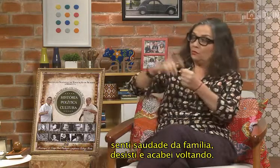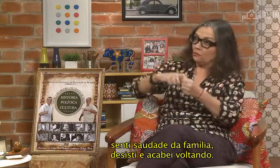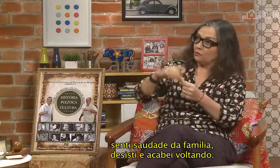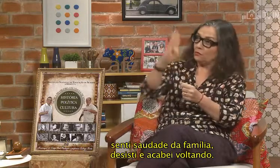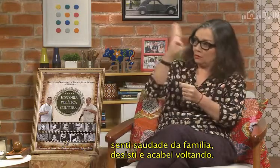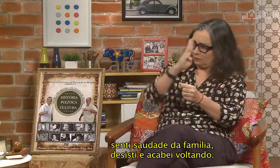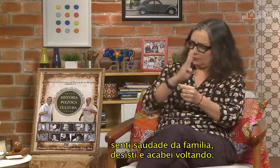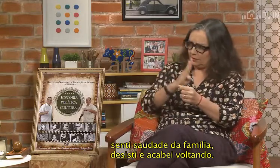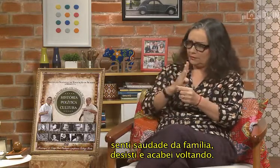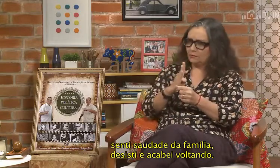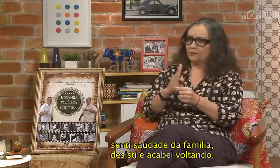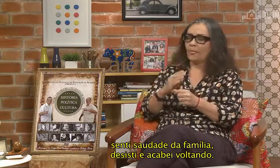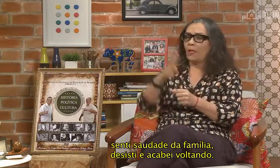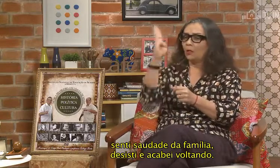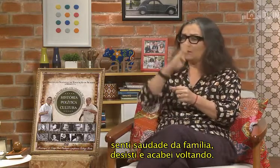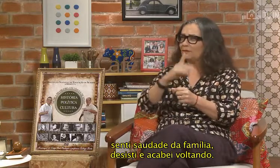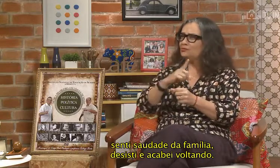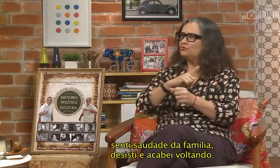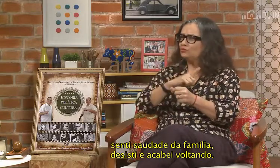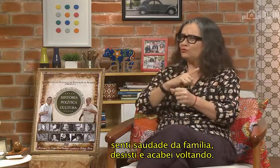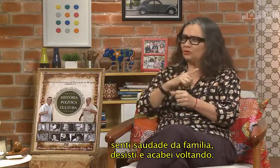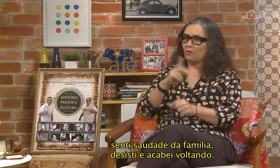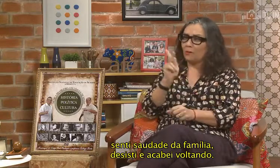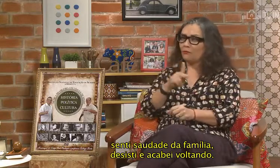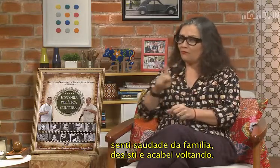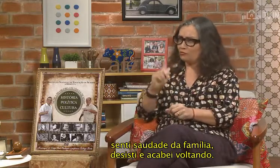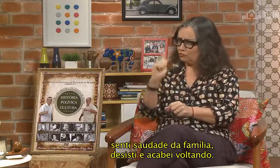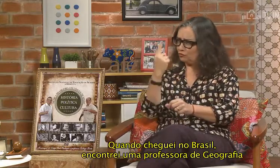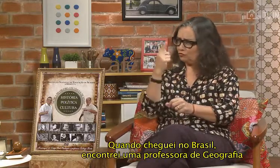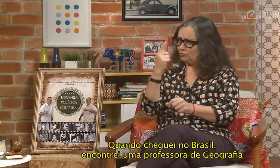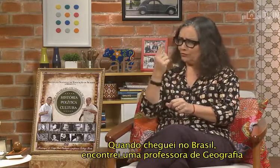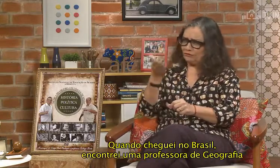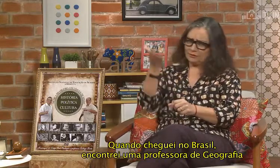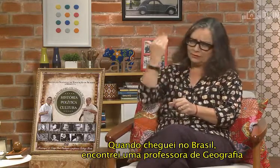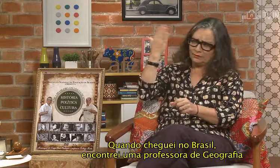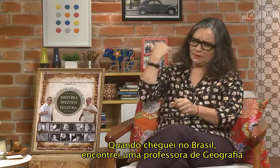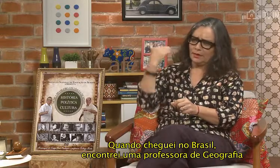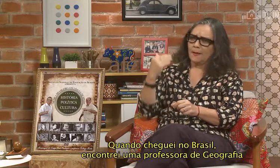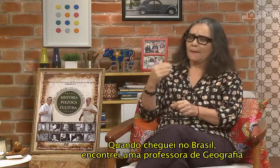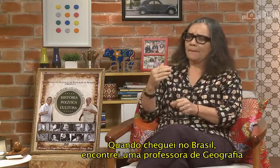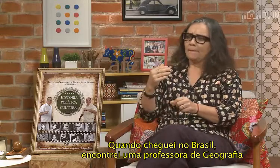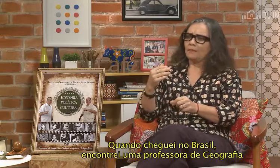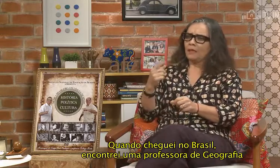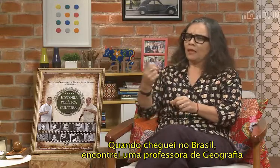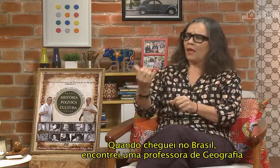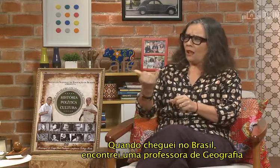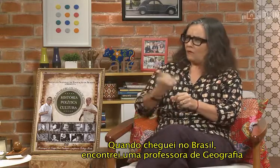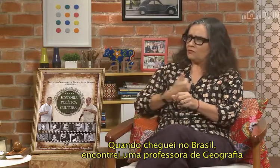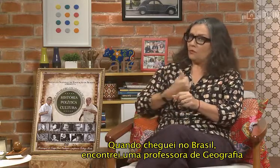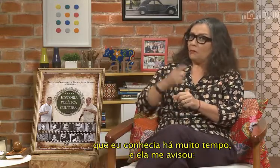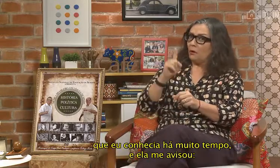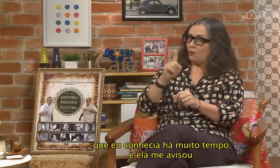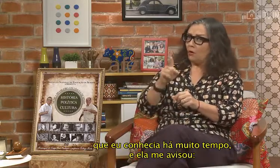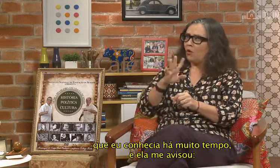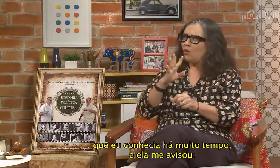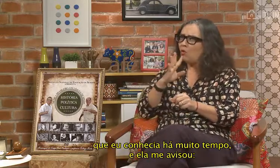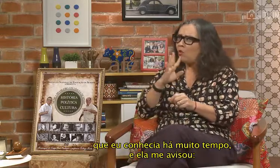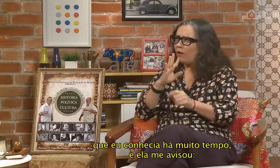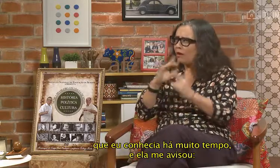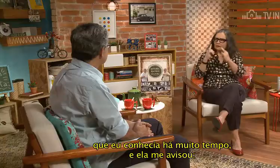saudade da família, desisti e acabei voltando. Quando cheguei no Brasil, eu encontrei uma professora de geografia que eu conhecia há muito tempo e ela me